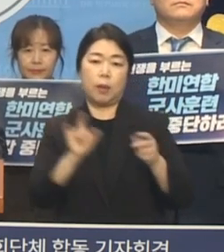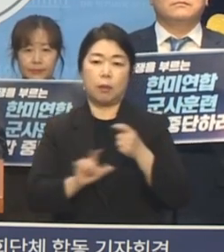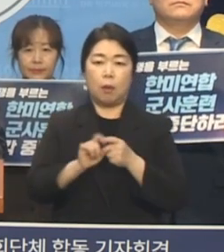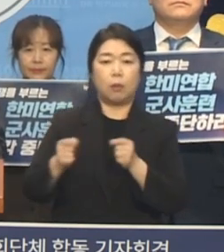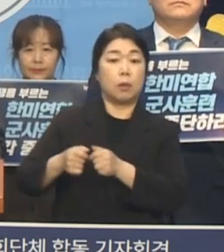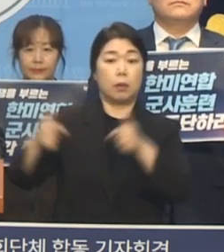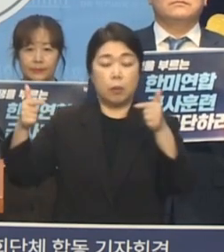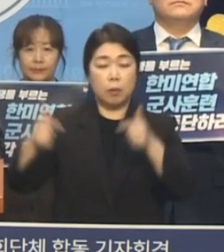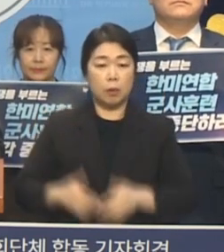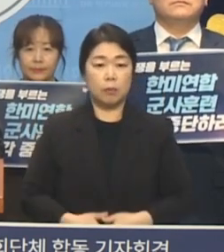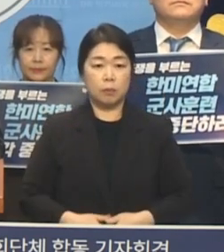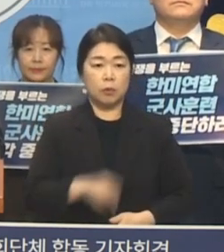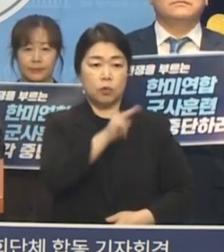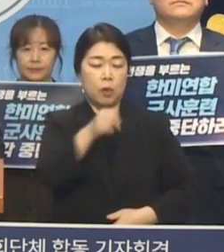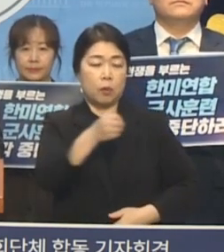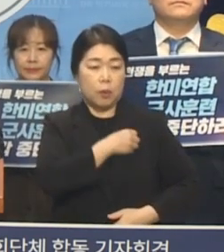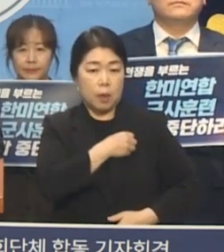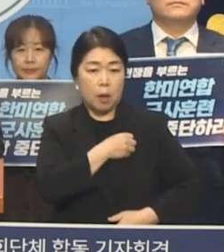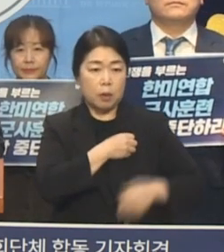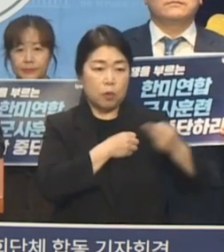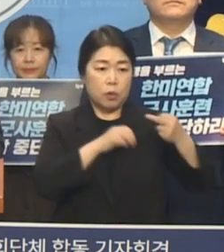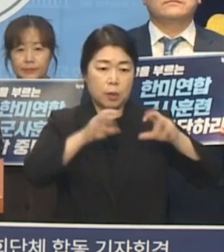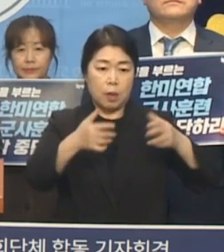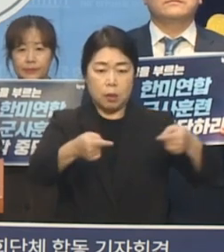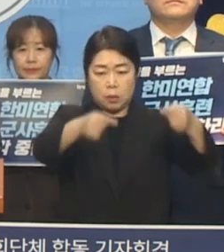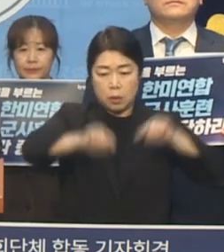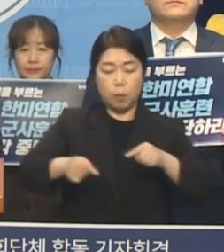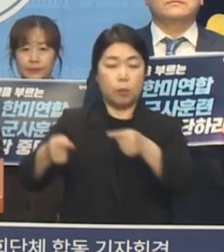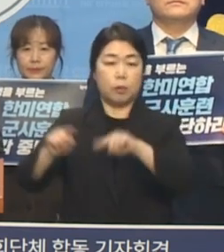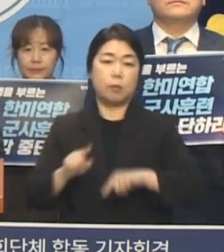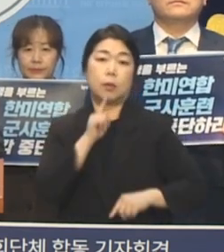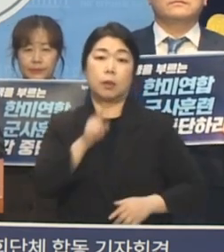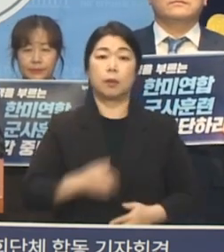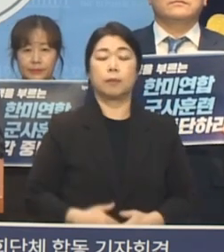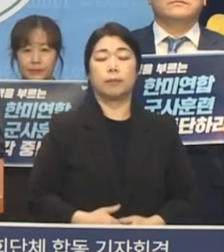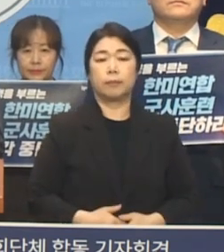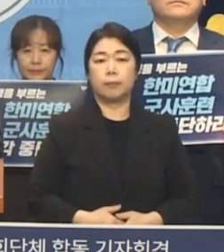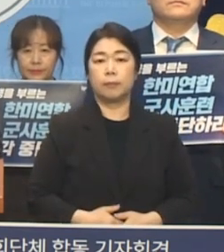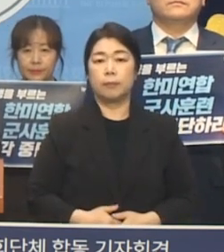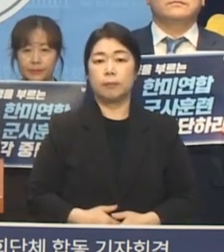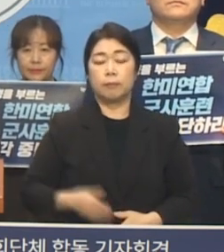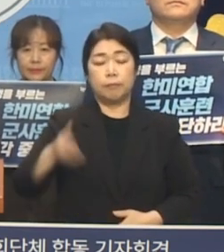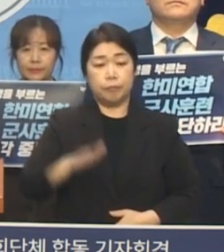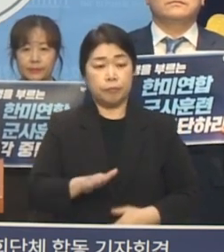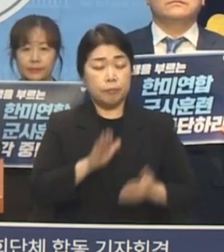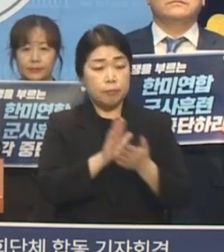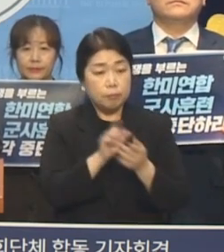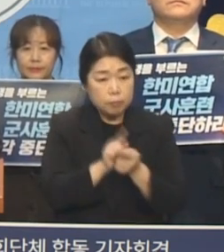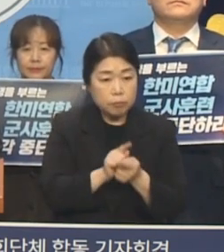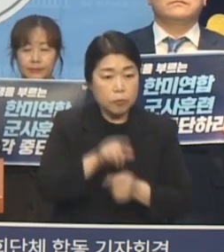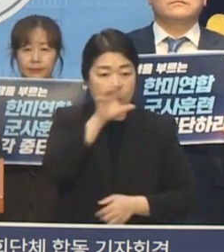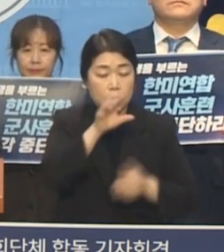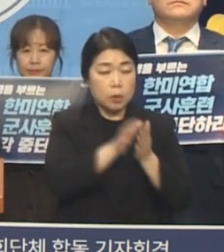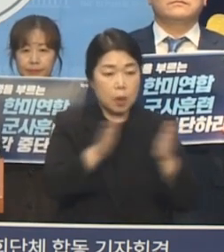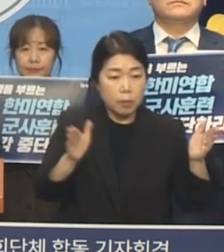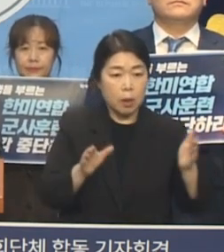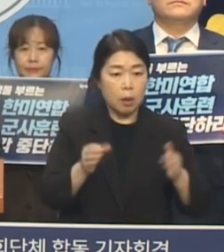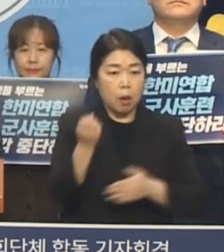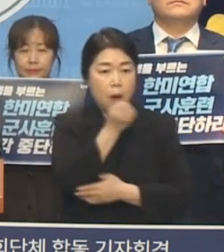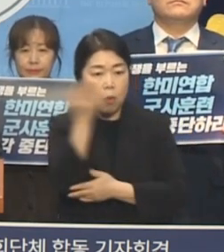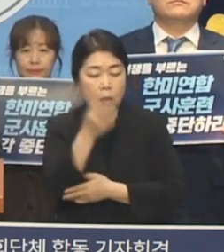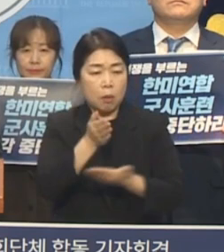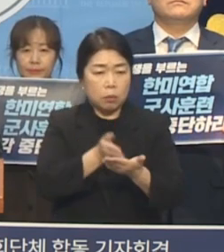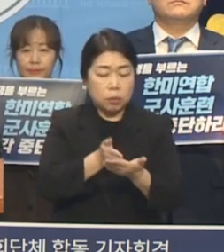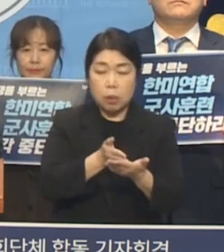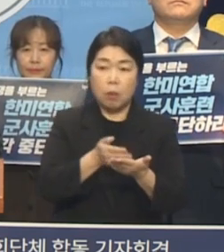유엔사 12개 회원국도 참가한다고 밝혔다. 그러나 막상 훈련이 시작되자 언론 보도가 거의